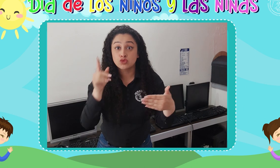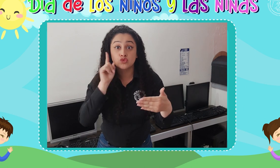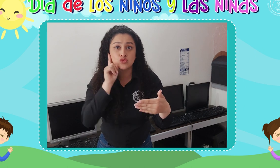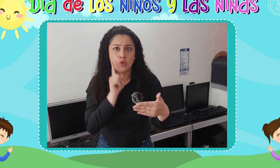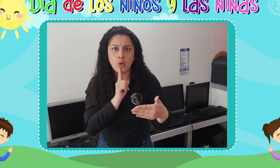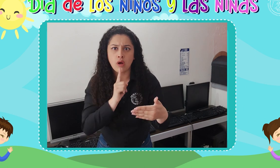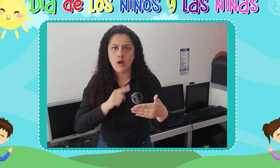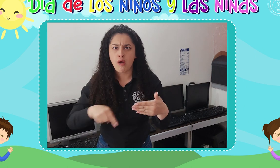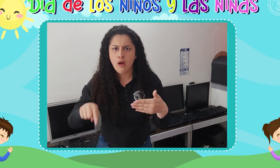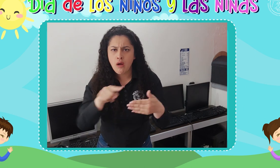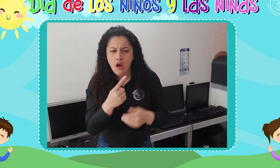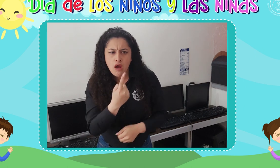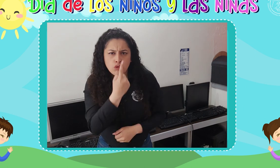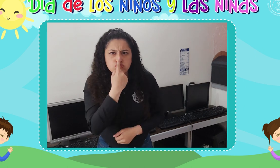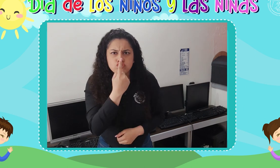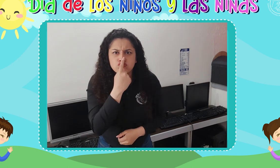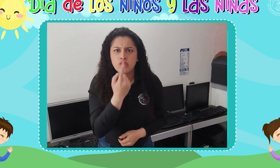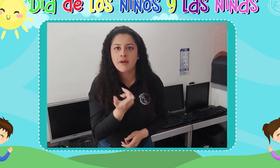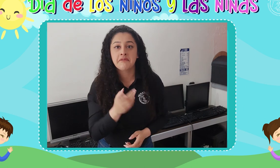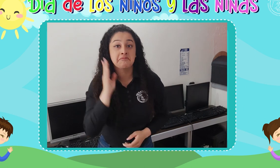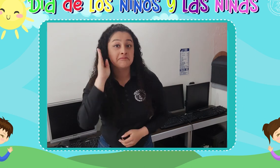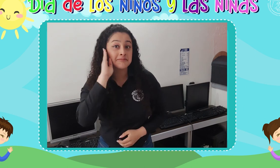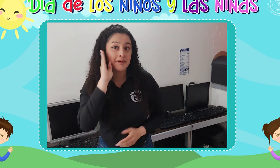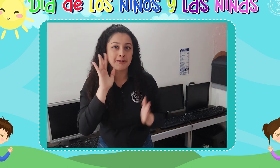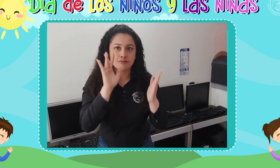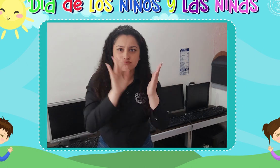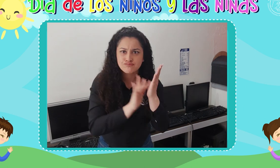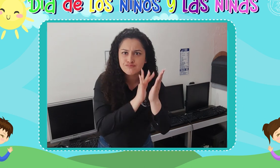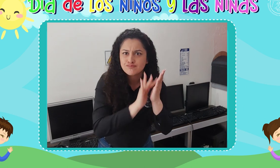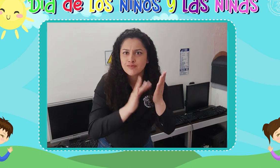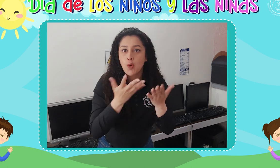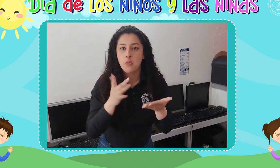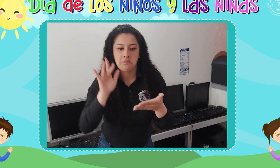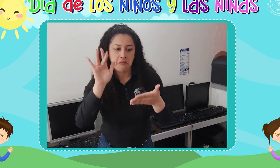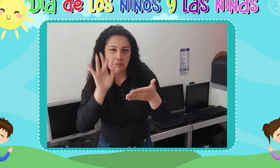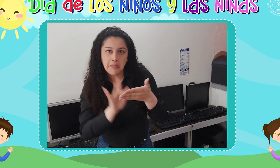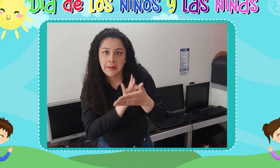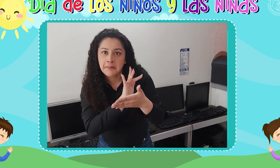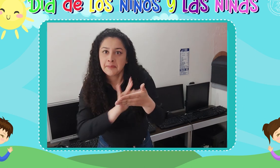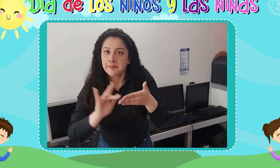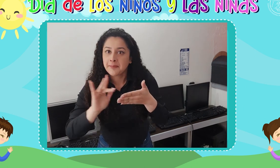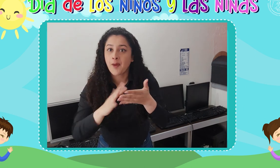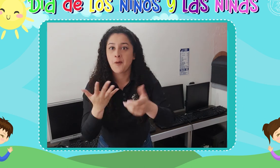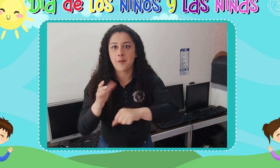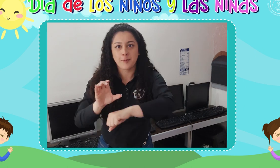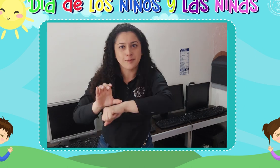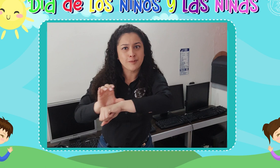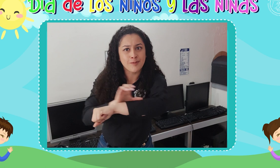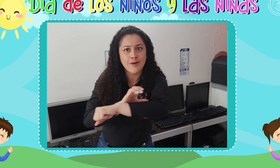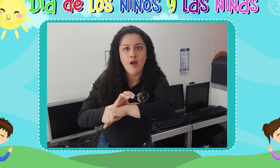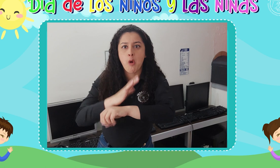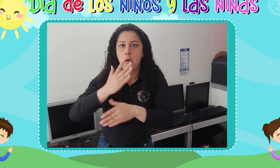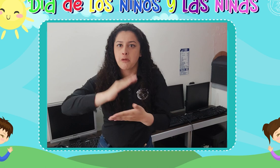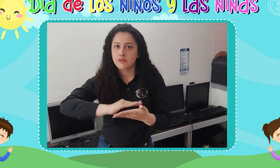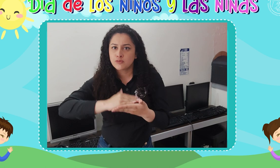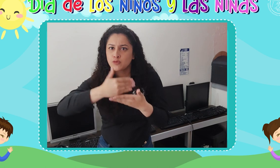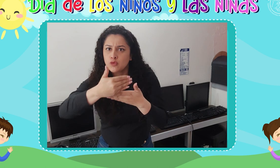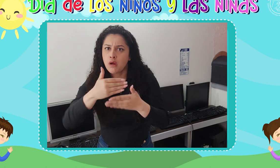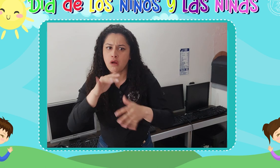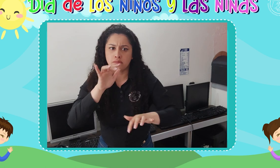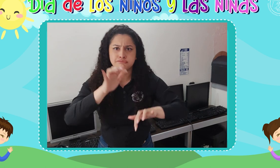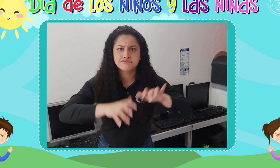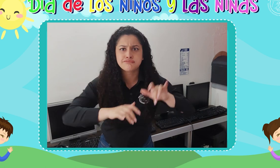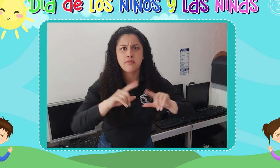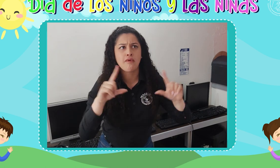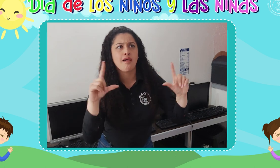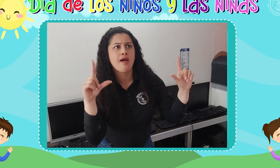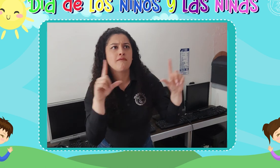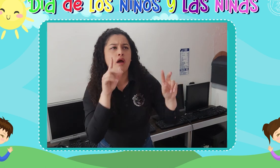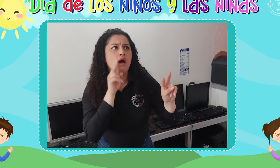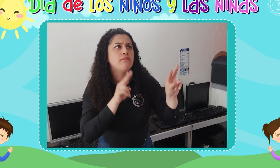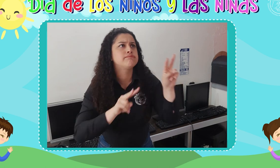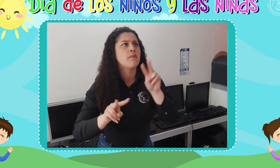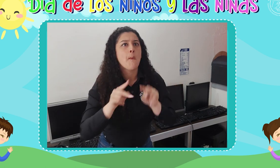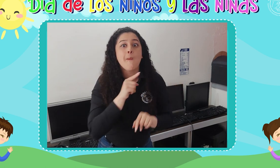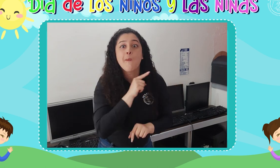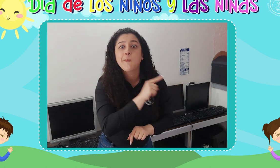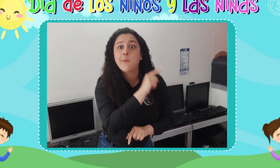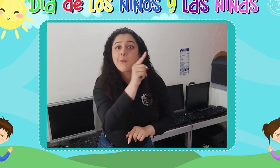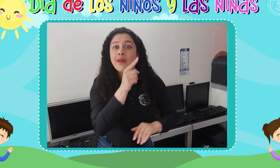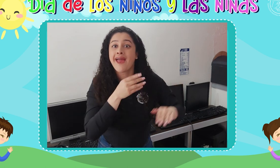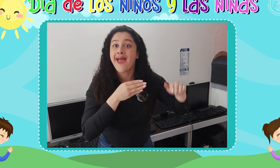Quinto, las niñas y niños sordos, en cuanto a los medios digitales, deben tener